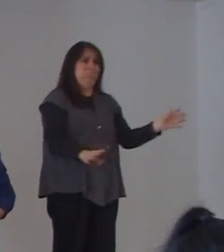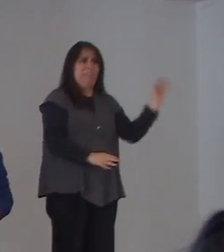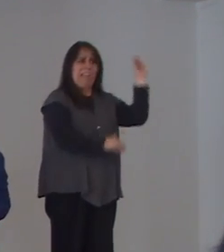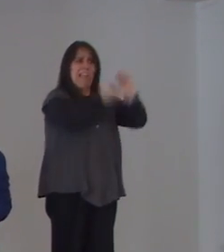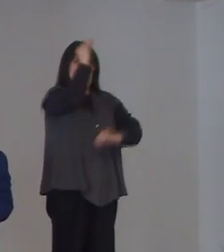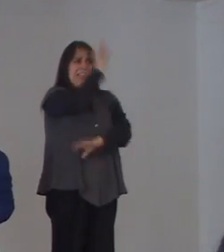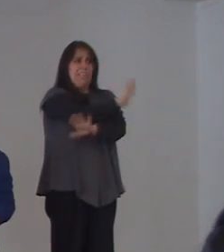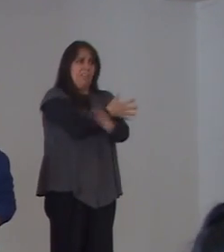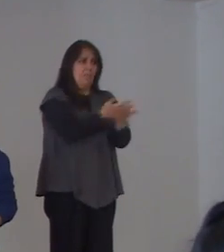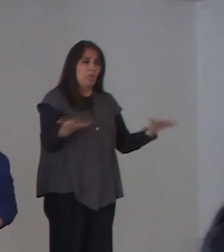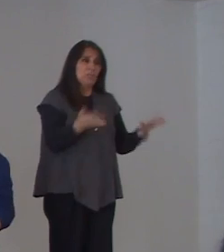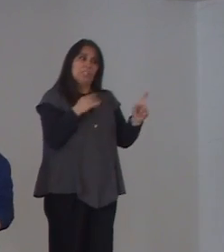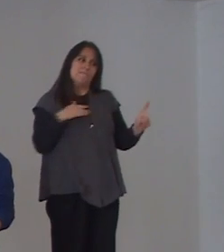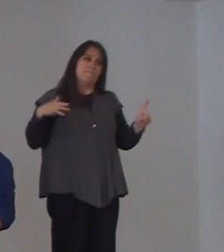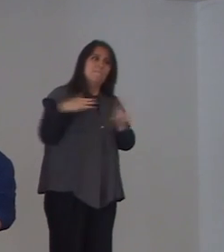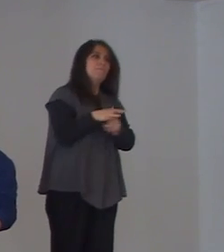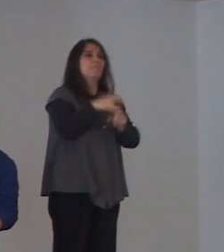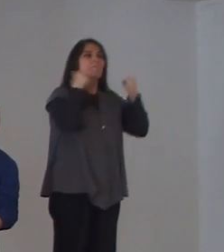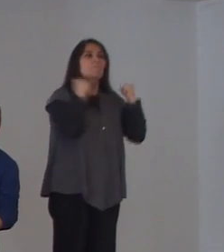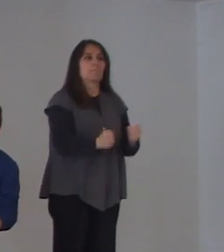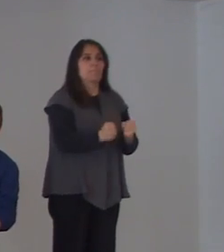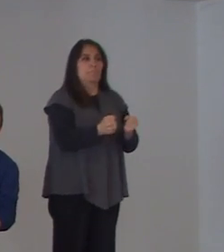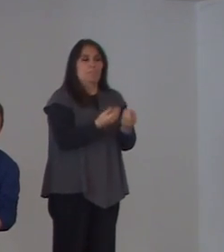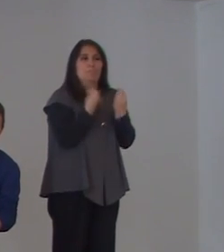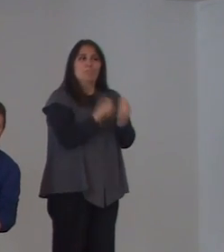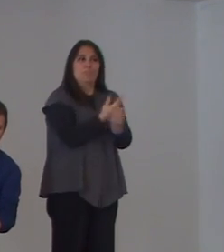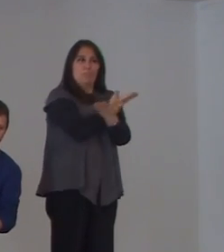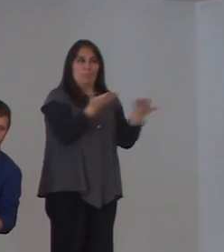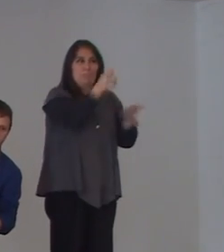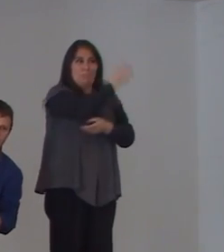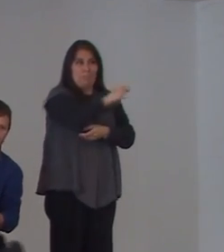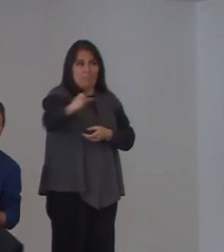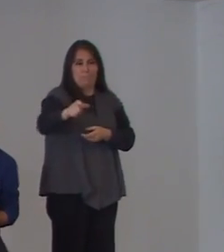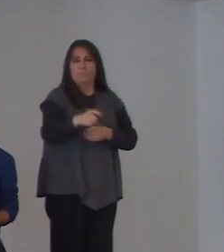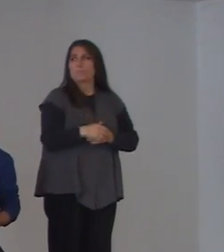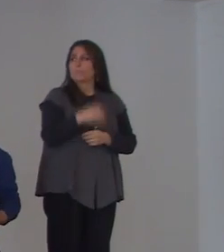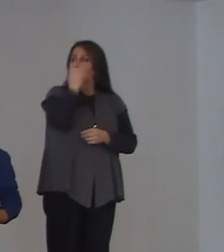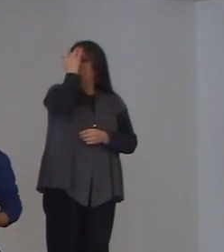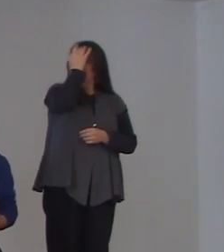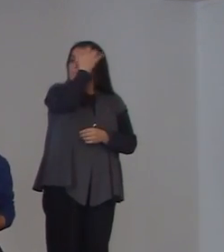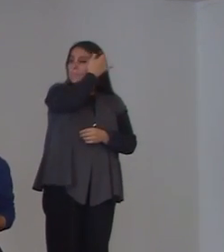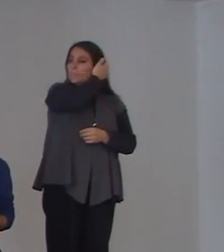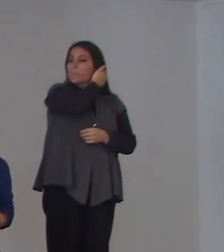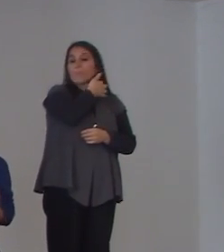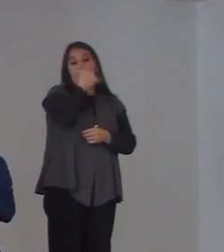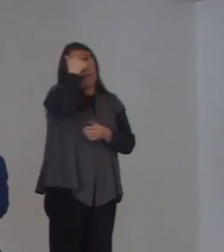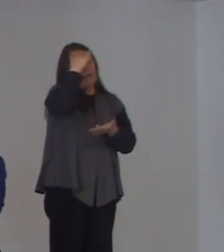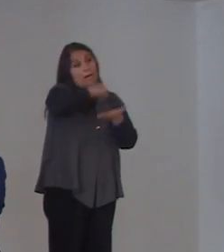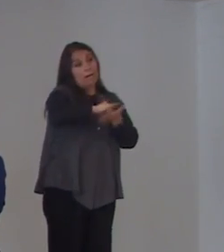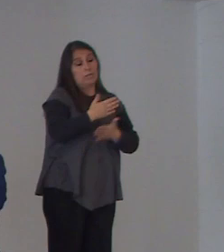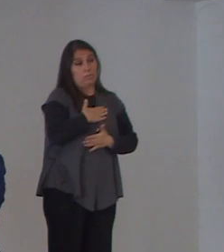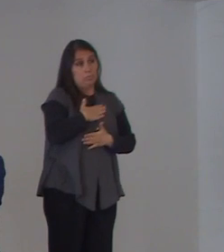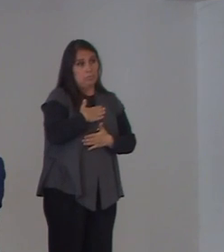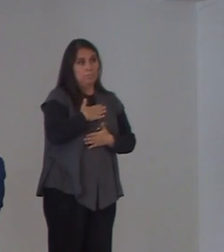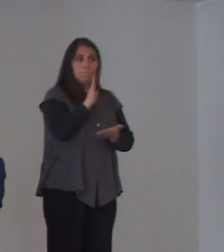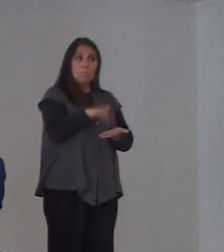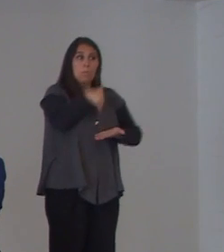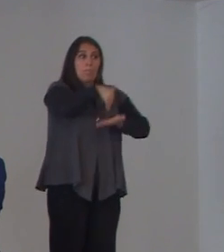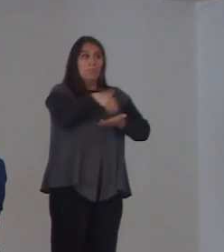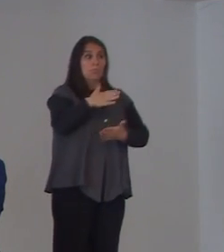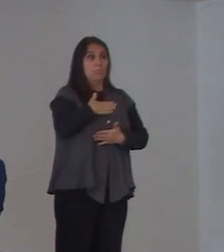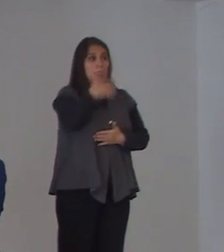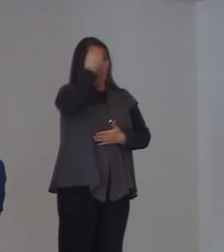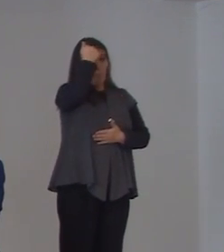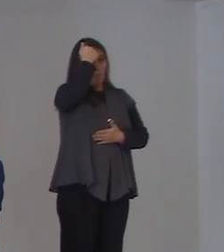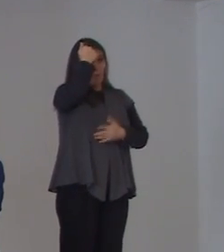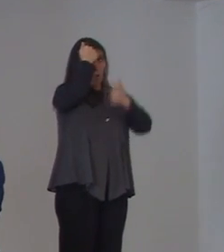fuerte. Y por eso mismo, yo creo, desde el lugar que tengo como maestra, formadora